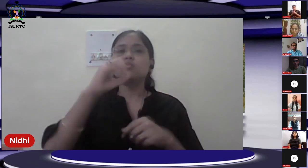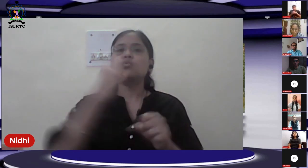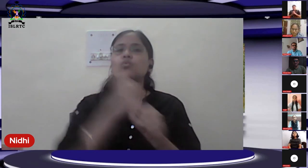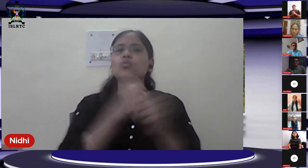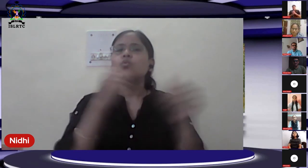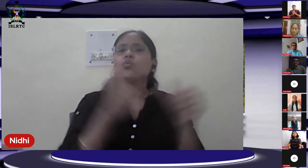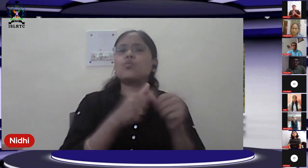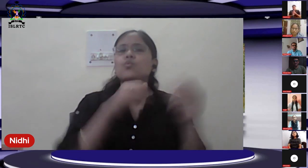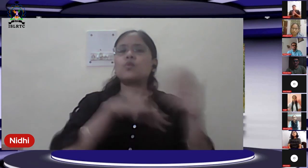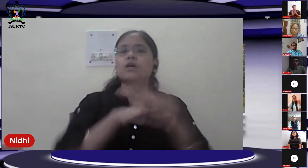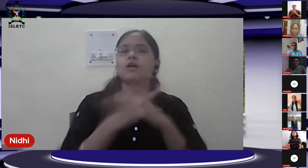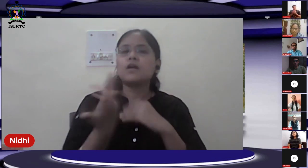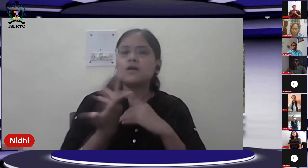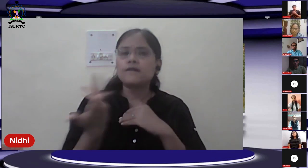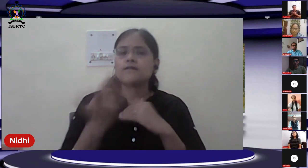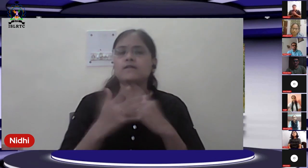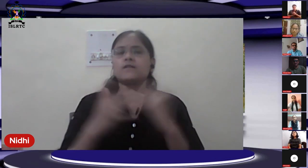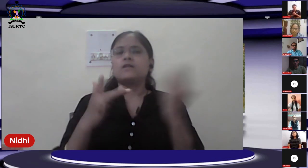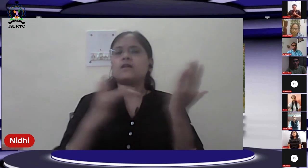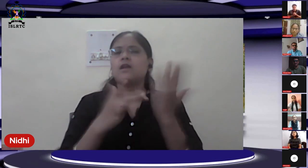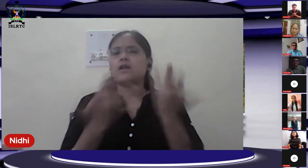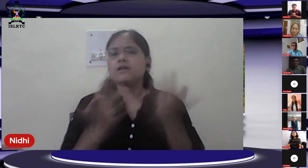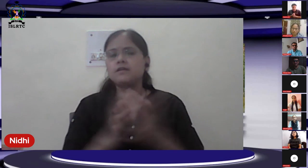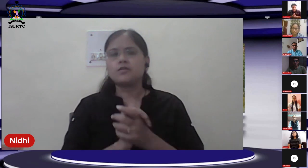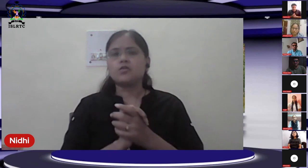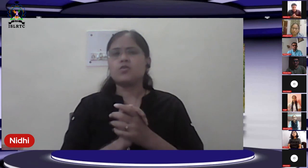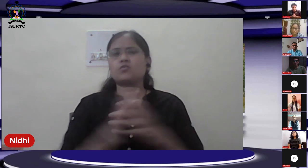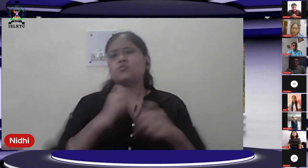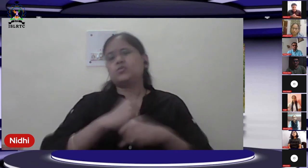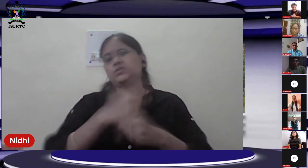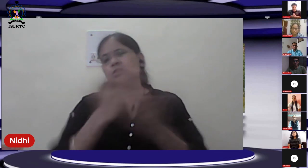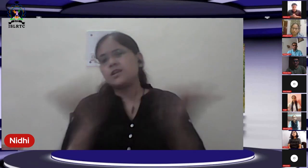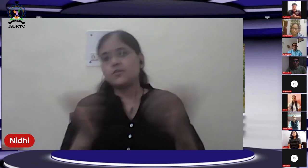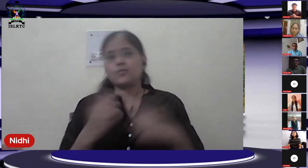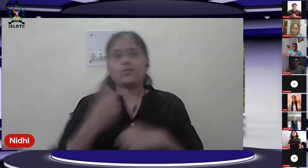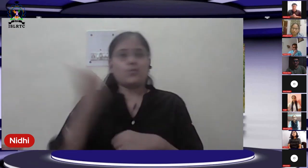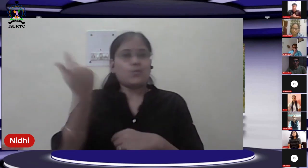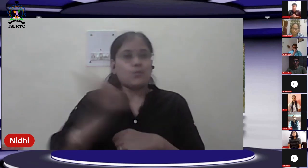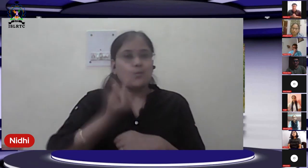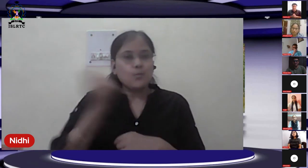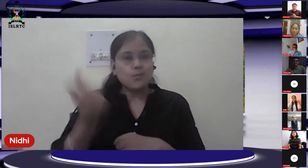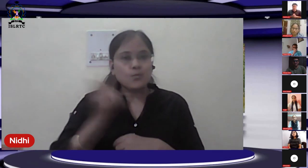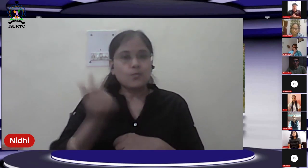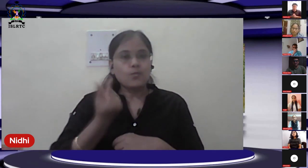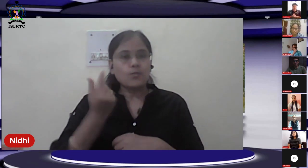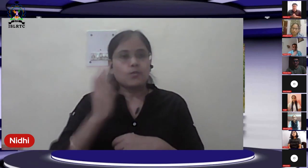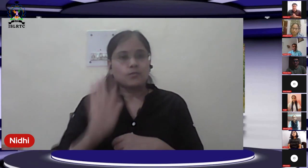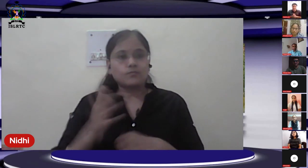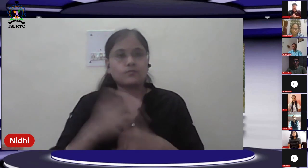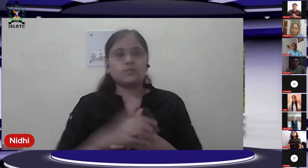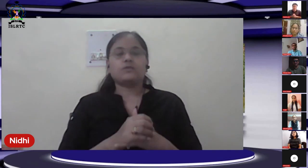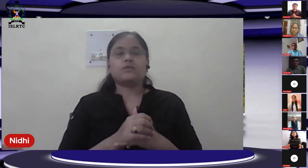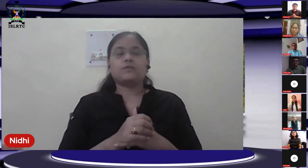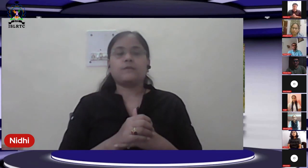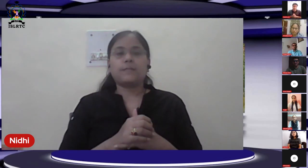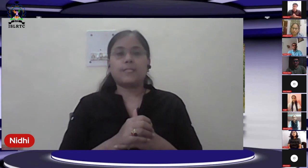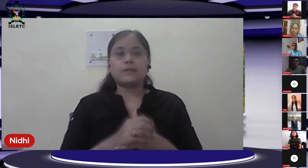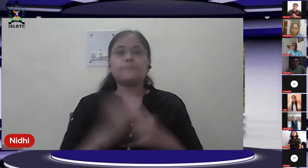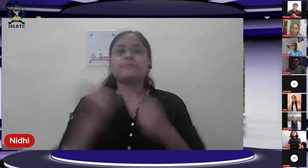जनरल चलन में या कॉमन रूप से जो बहुत ज्यादा योगा के लिए उपयोग की जाने वाली एक्टिविटीज या टेक्निक्स क्या है, तो एक सूर्य